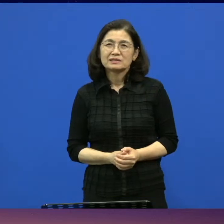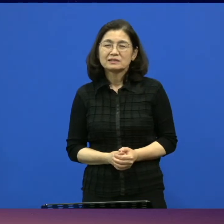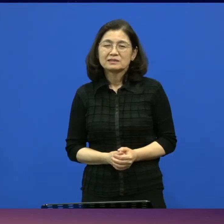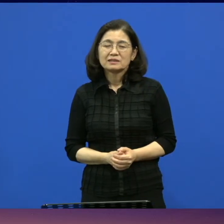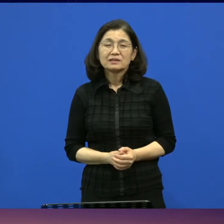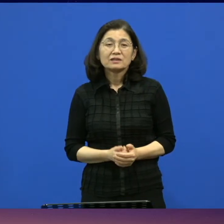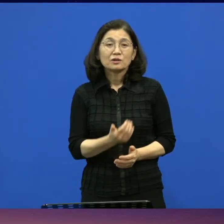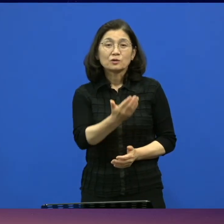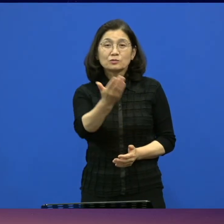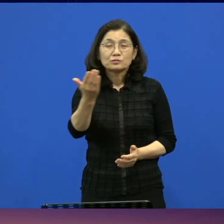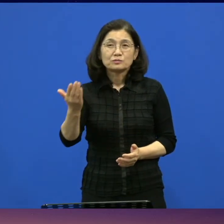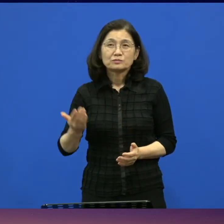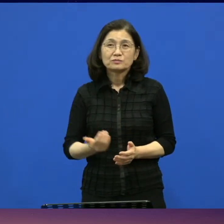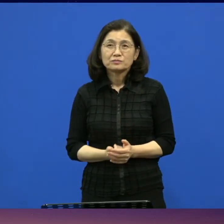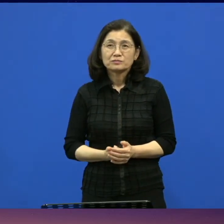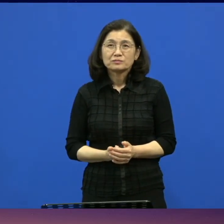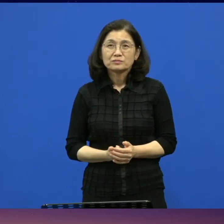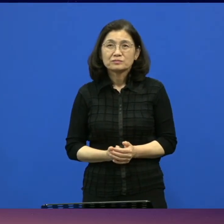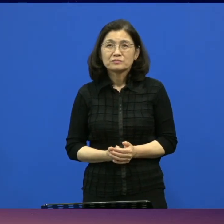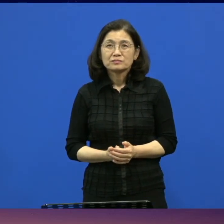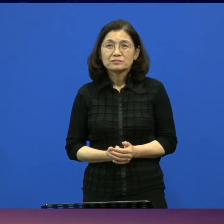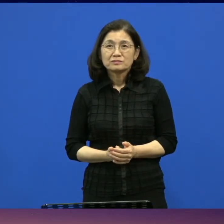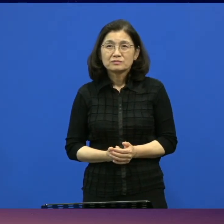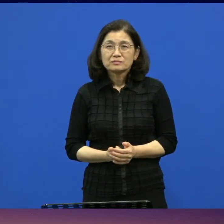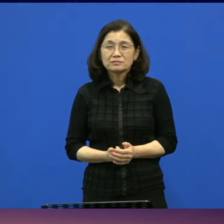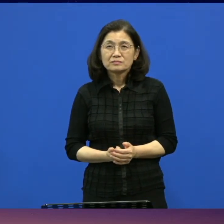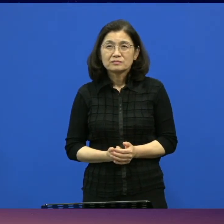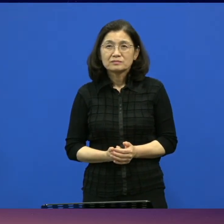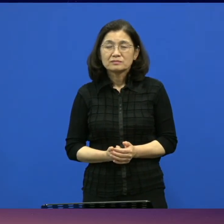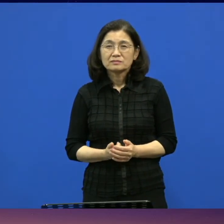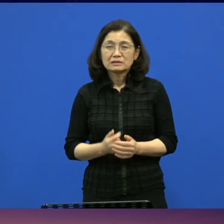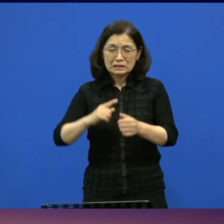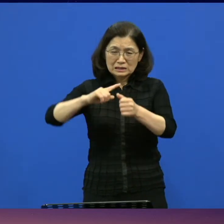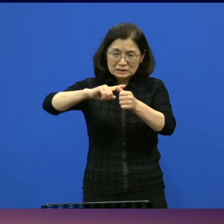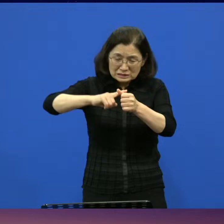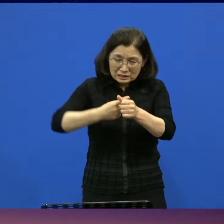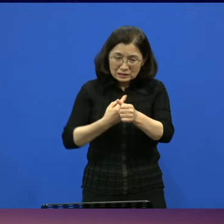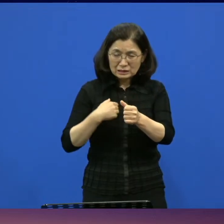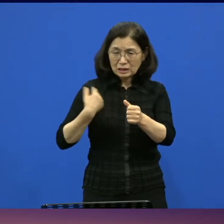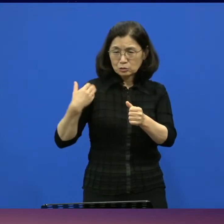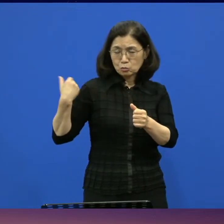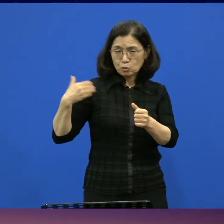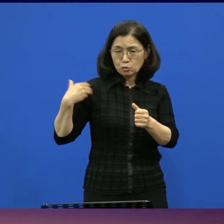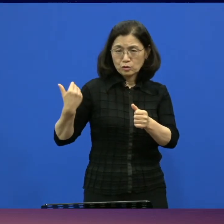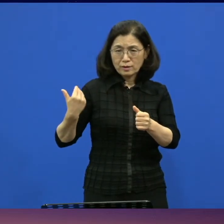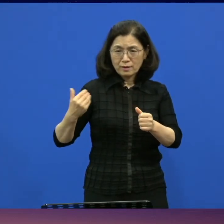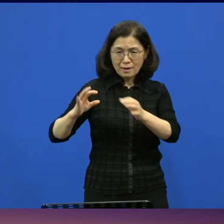여러분, 우리는 나도 모르게 계속 높은 산을 쌓아요.